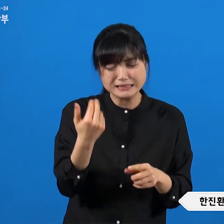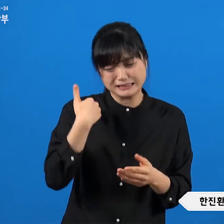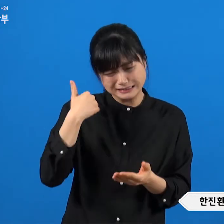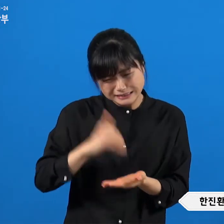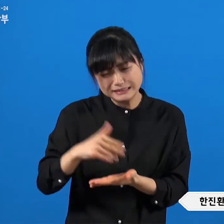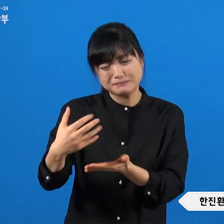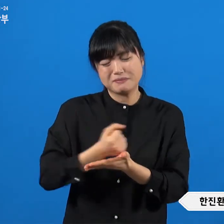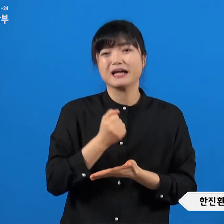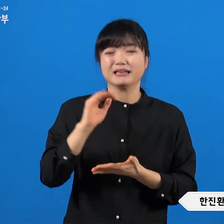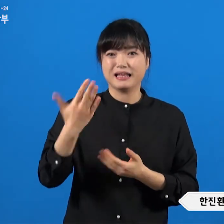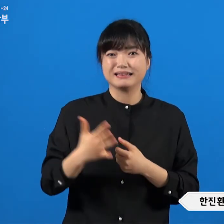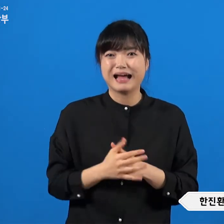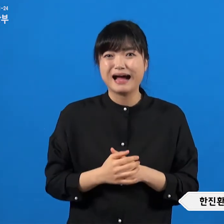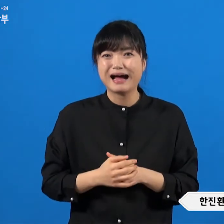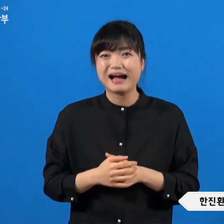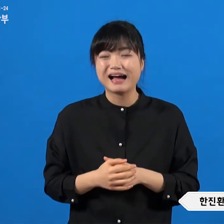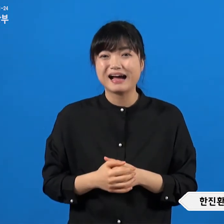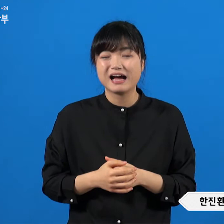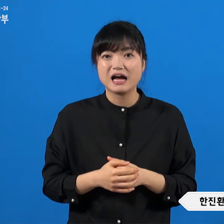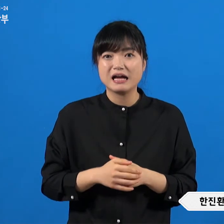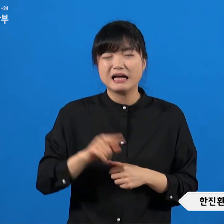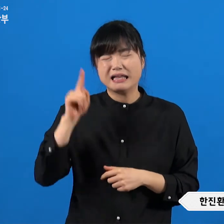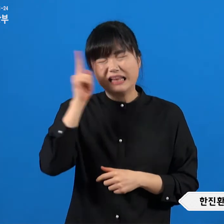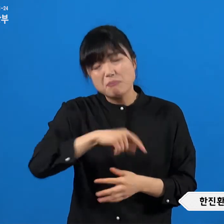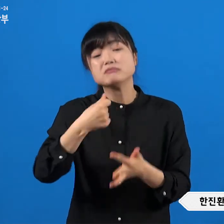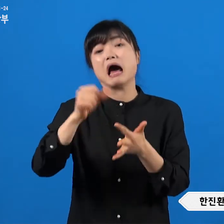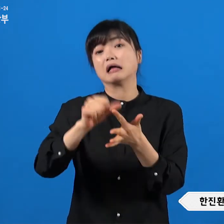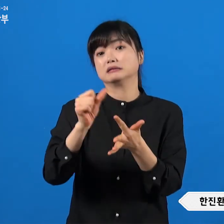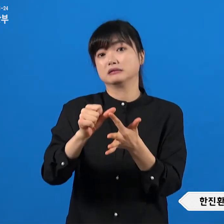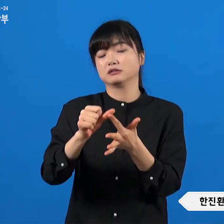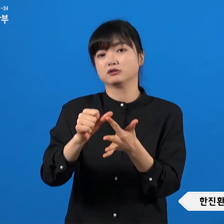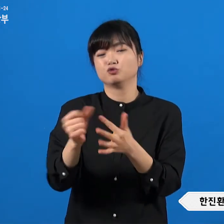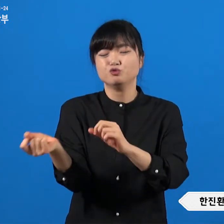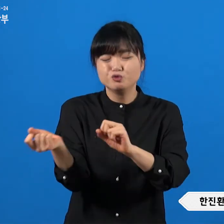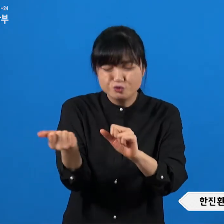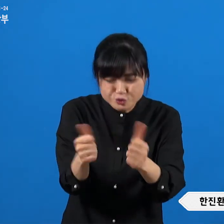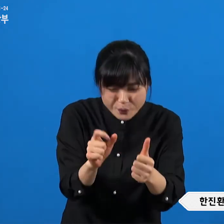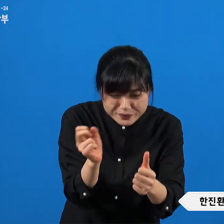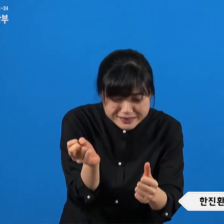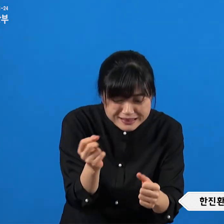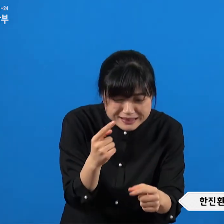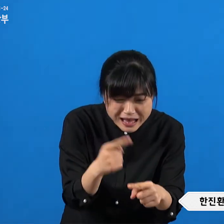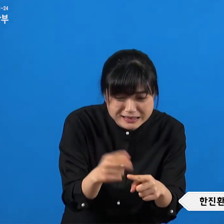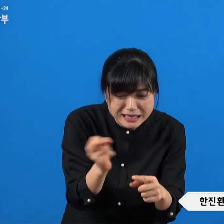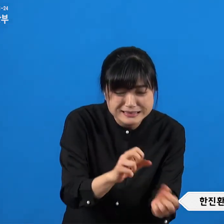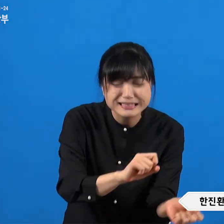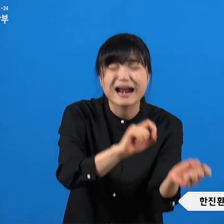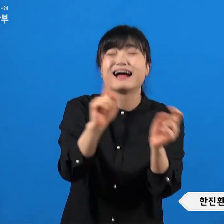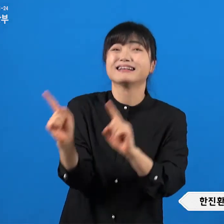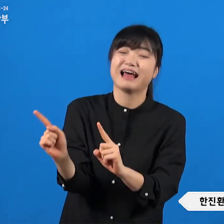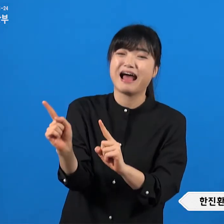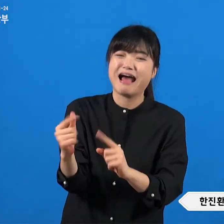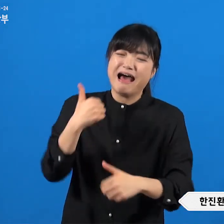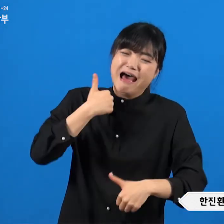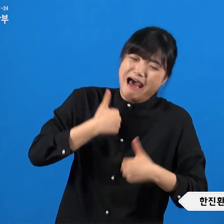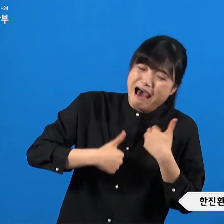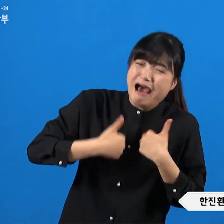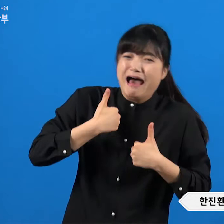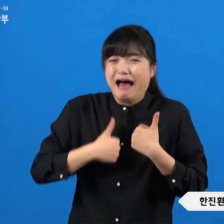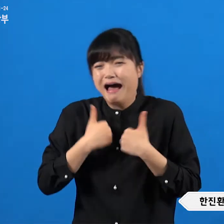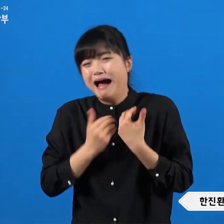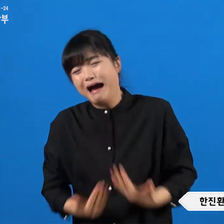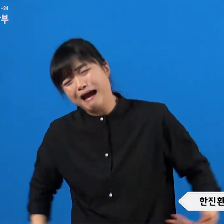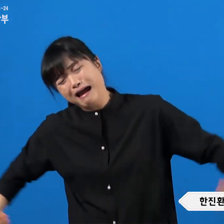얻었노라. 그 못된 아들을 죽었다가 다시 살아난 아들이라고 하면서 그냥 기쁨에 겨워서 어쩔